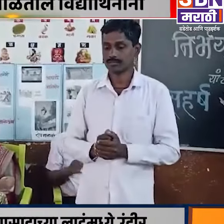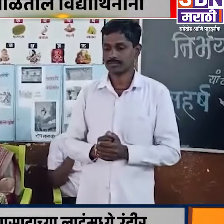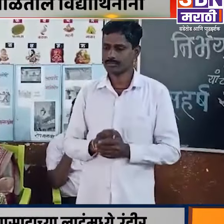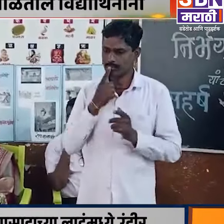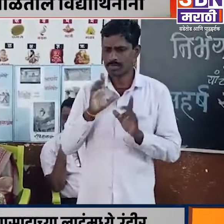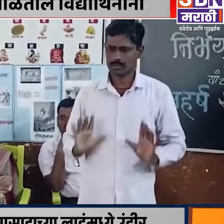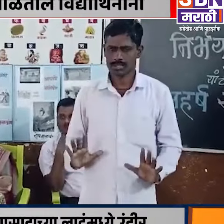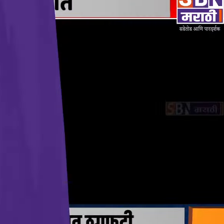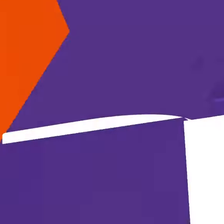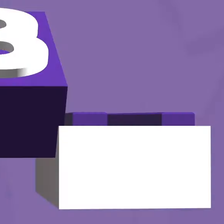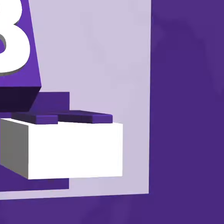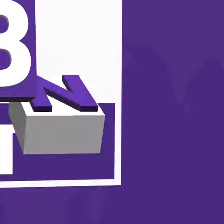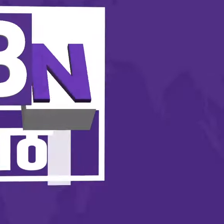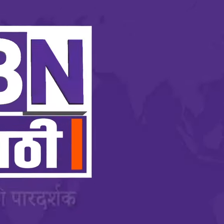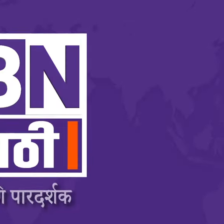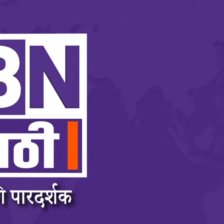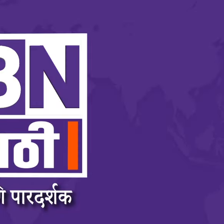एसबीएन मराठी मिरज